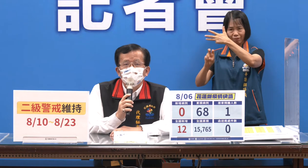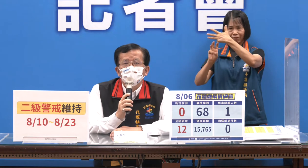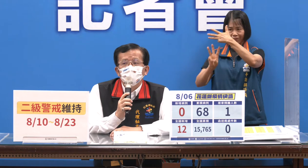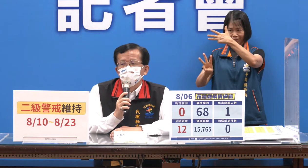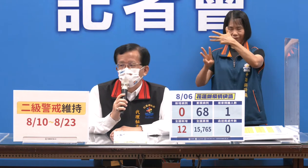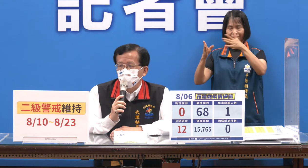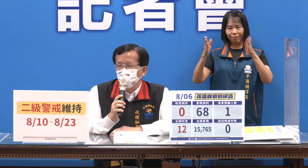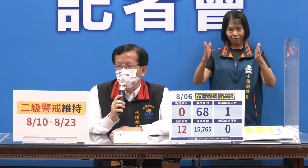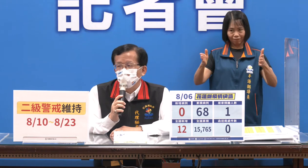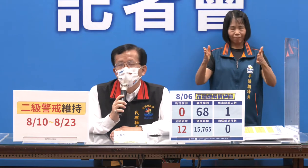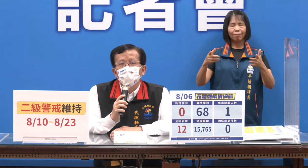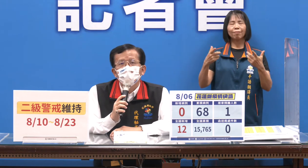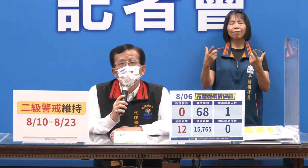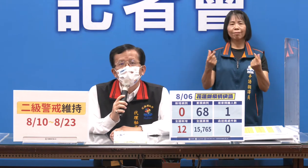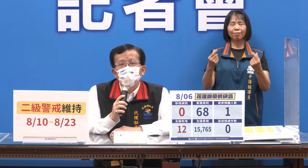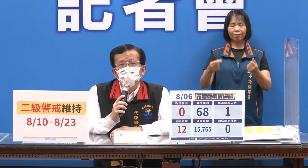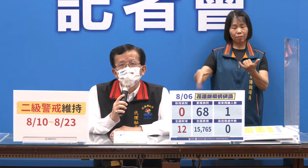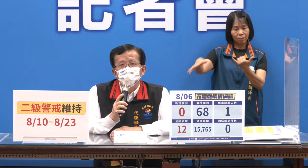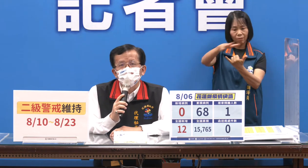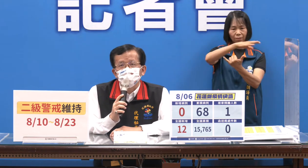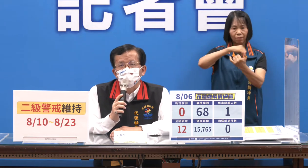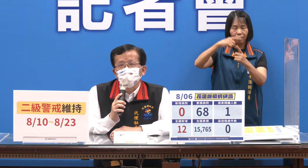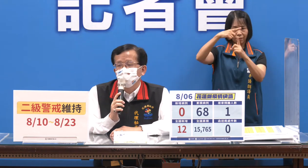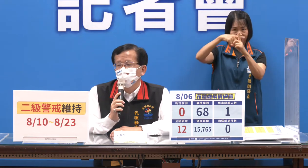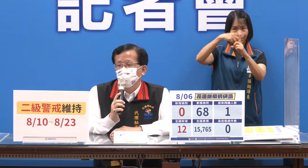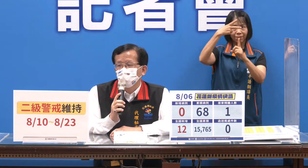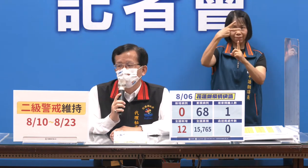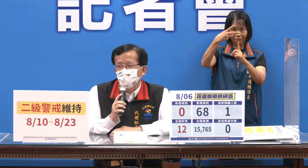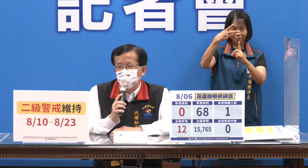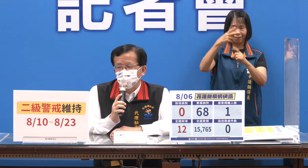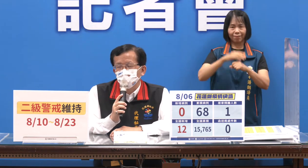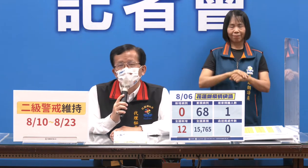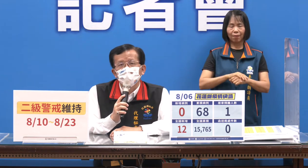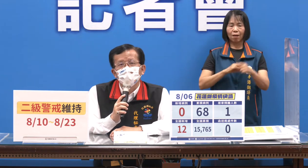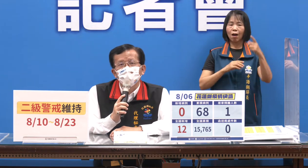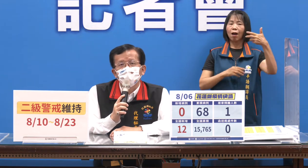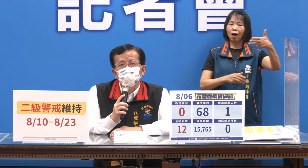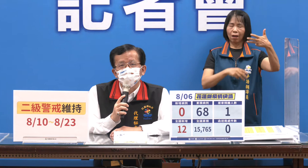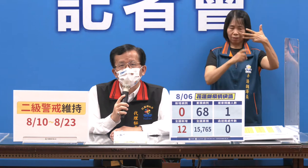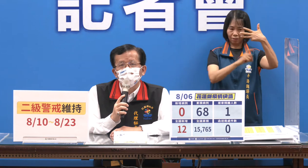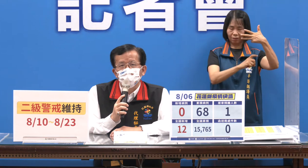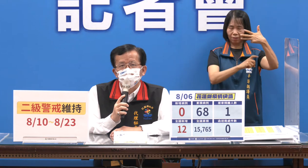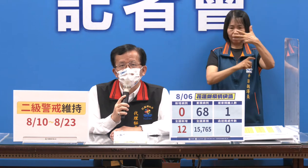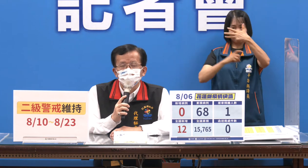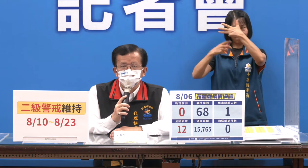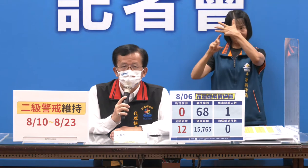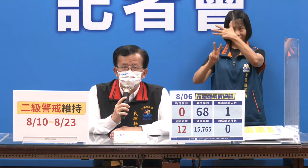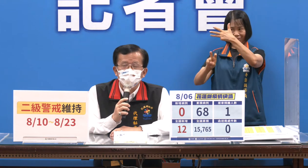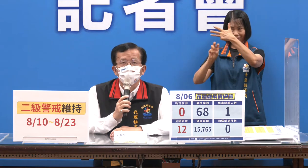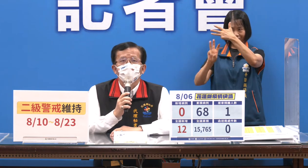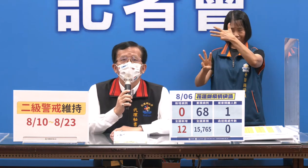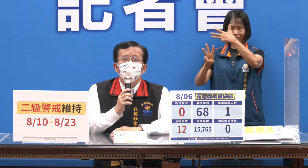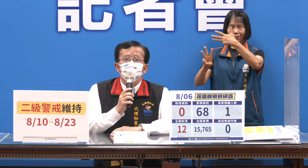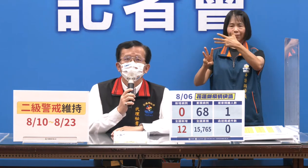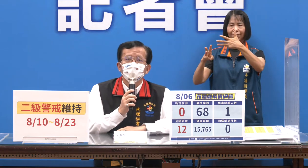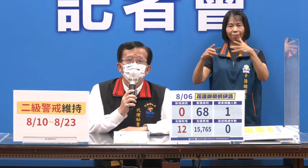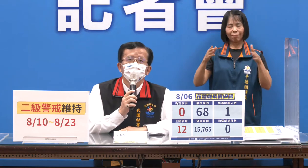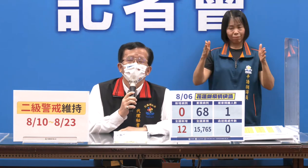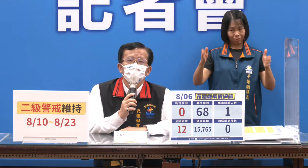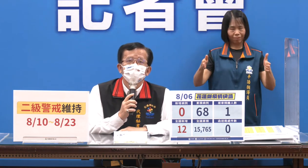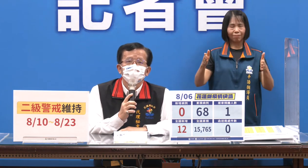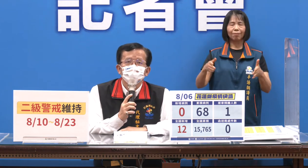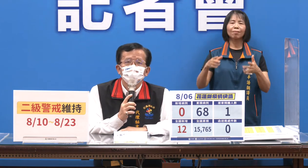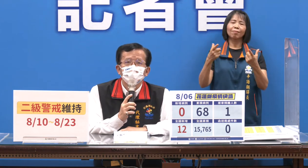三，全国二级警戒啊，八月十号到八月二十三维持二级警戒。以